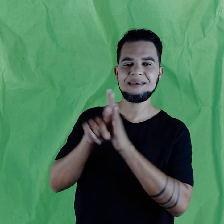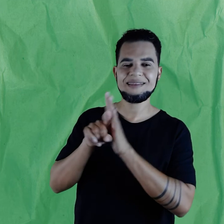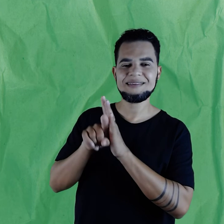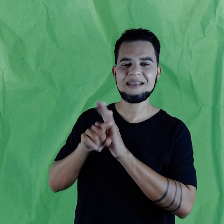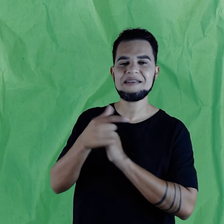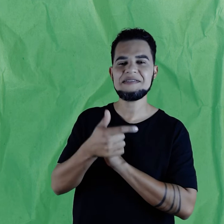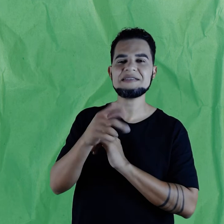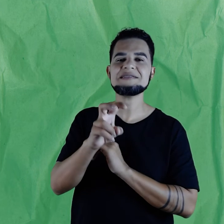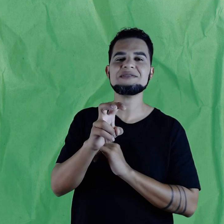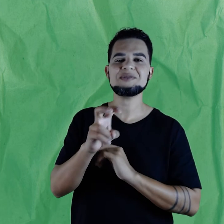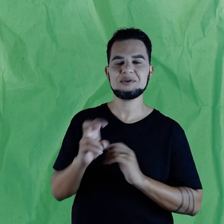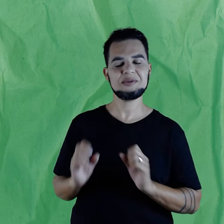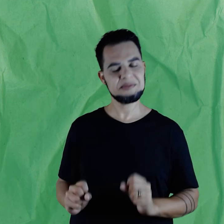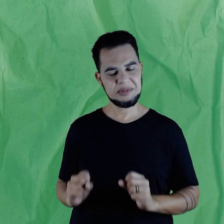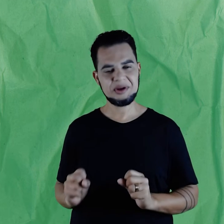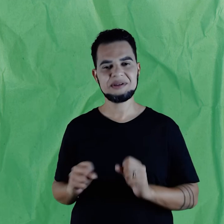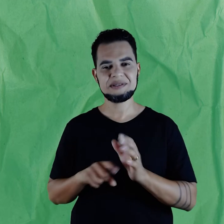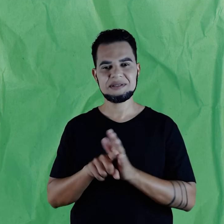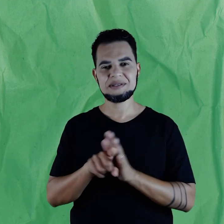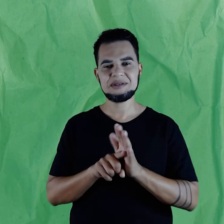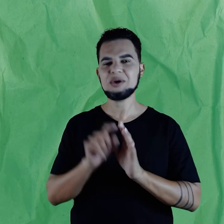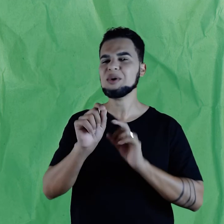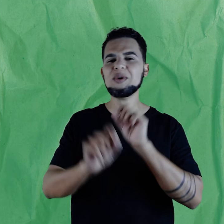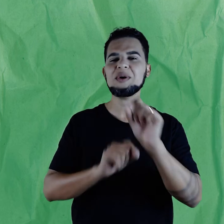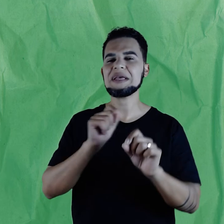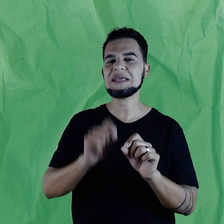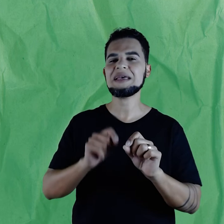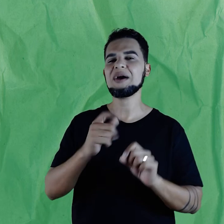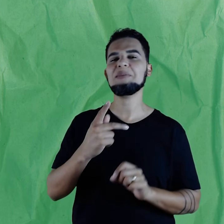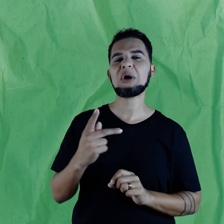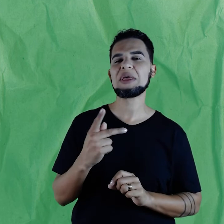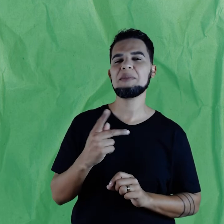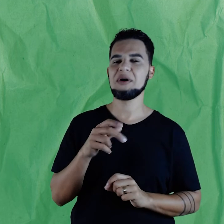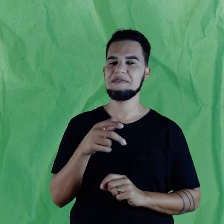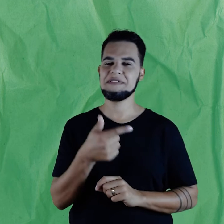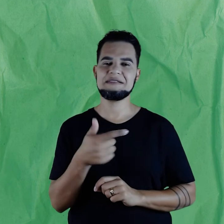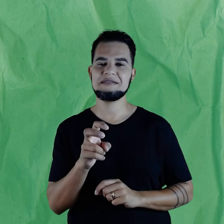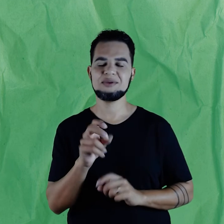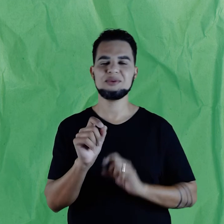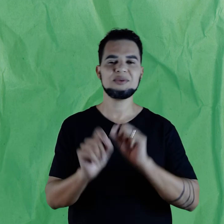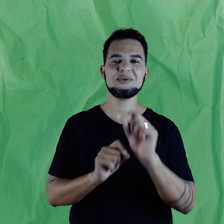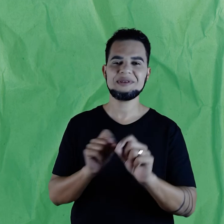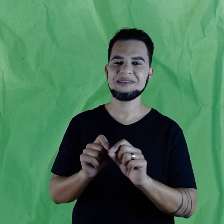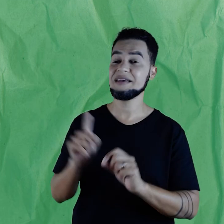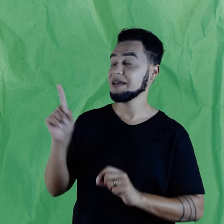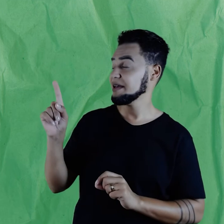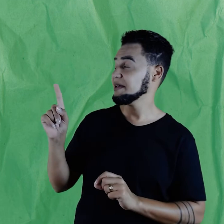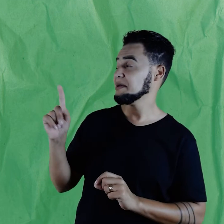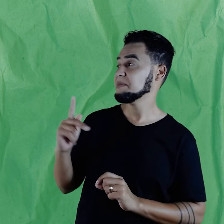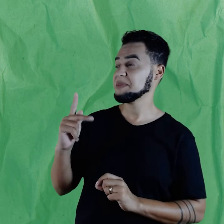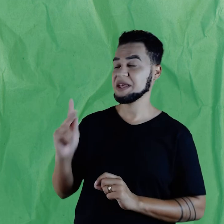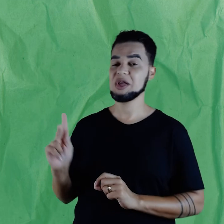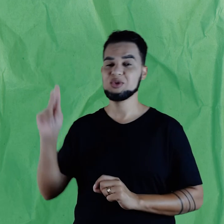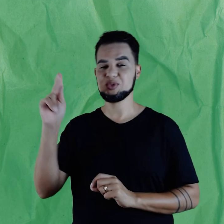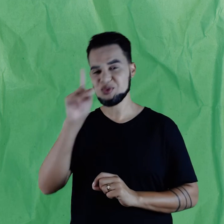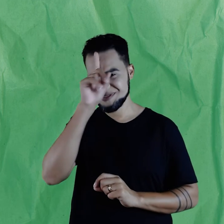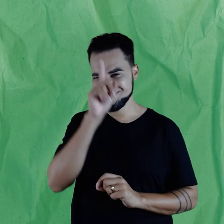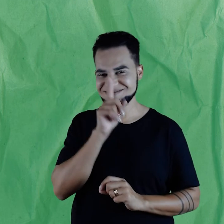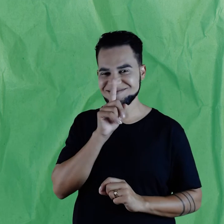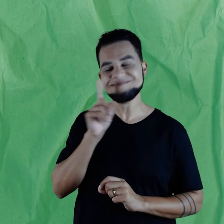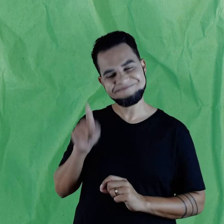Pokémon 25. Né? E quem que é o Pokémon 25? Né? É o Pikachu. Então a gente tem